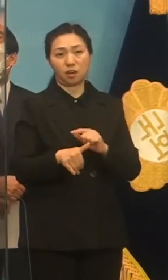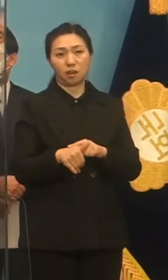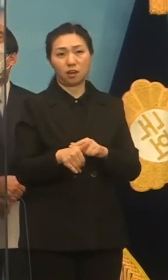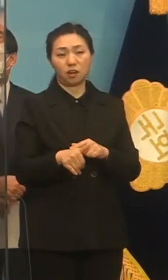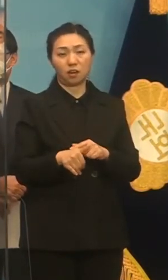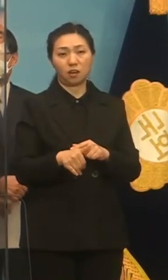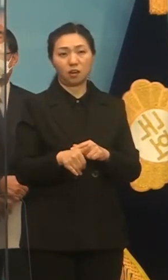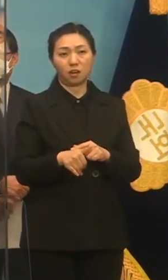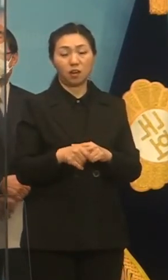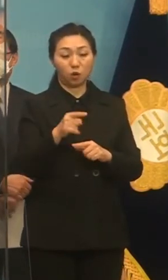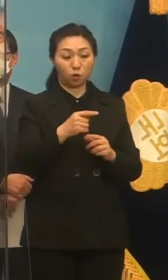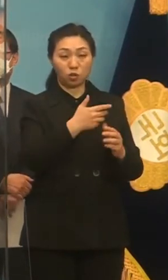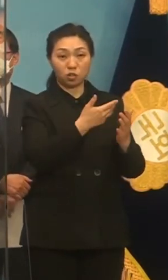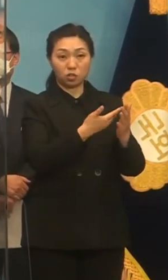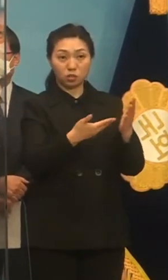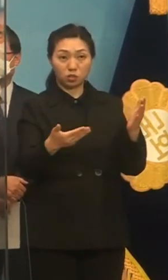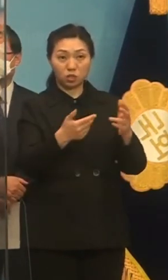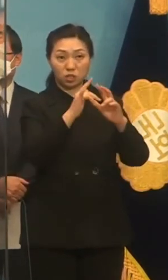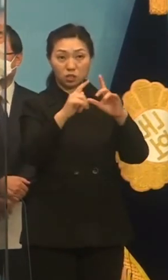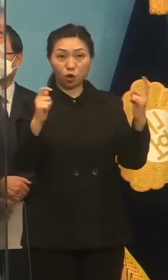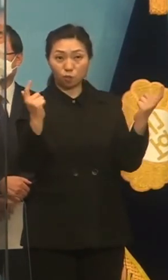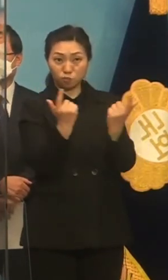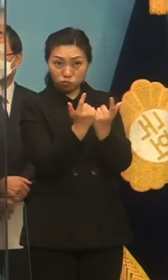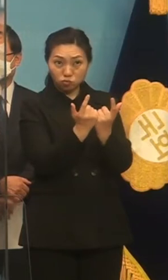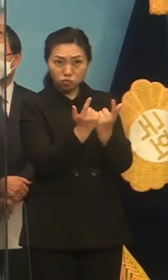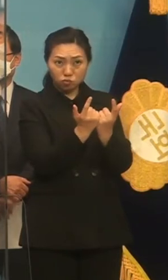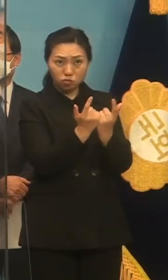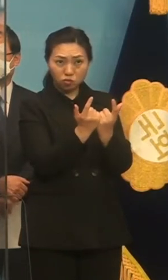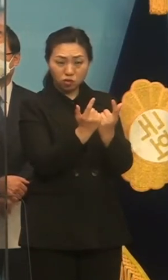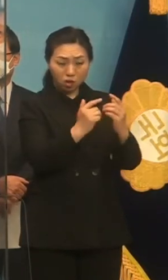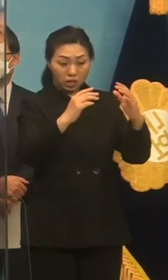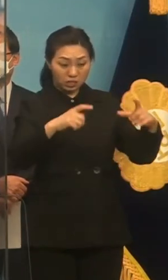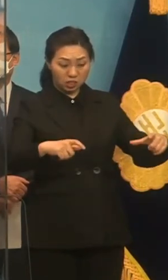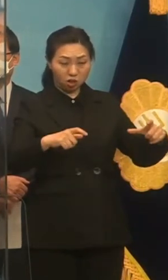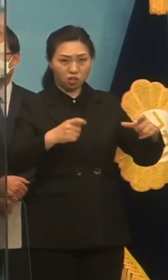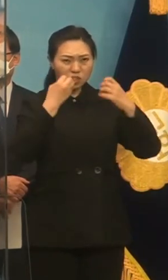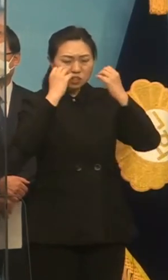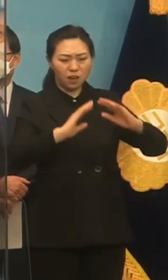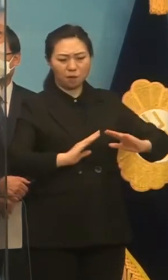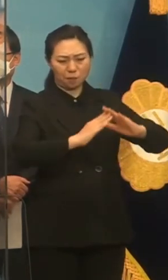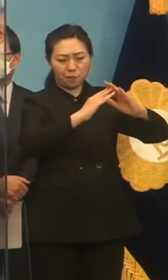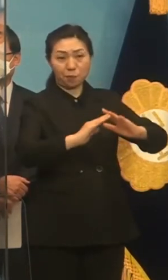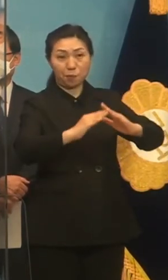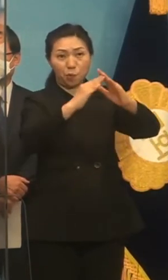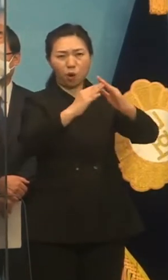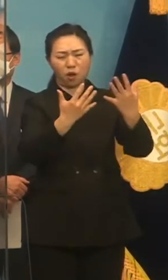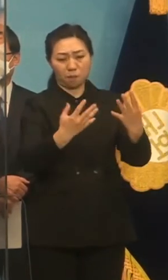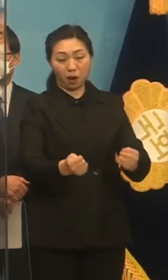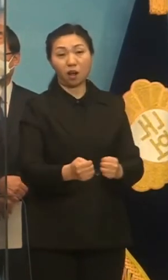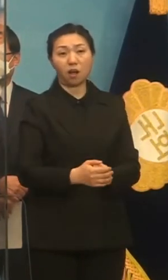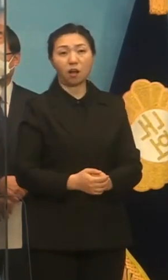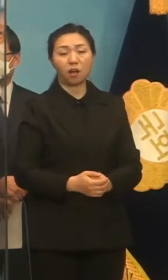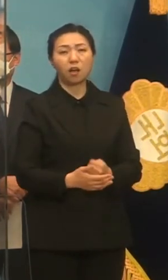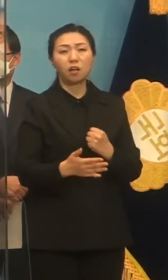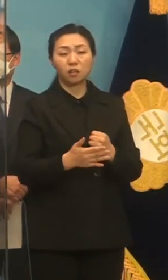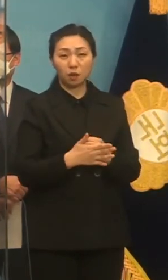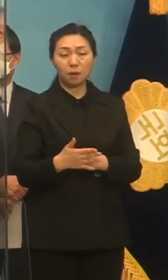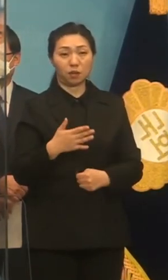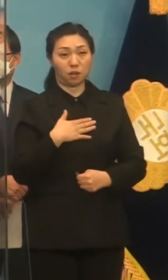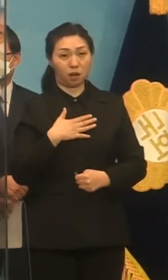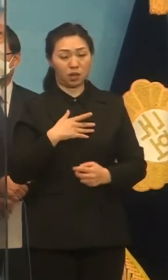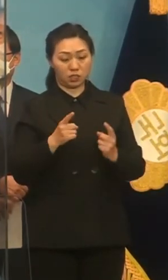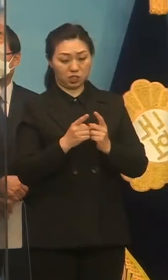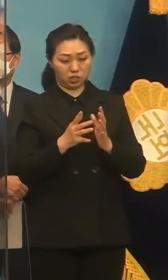재개발 책으로 수 지역이 서울 씩 이어서 가장 많고 해서 갑니다 그땐 첨으로 제가 비적 그